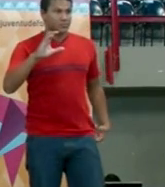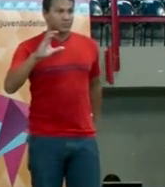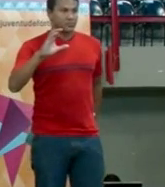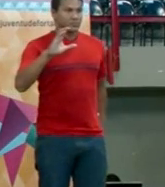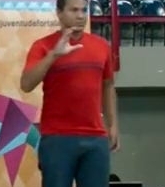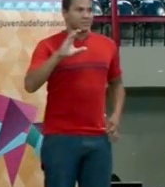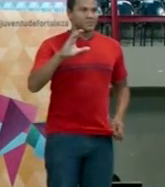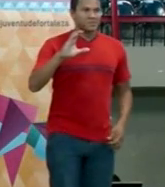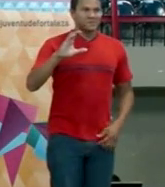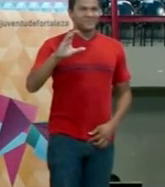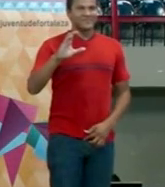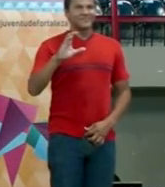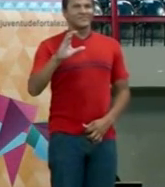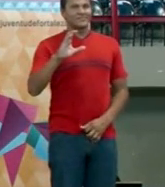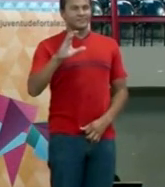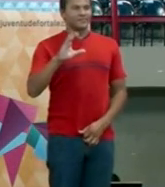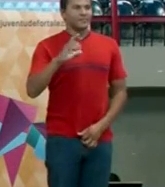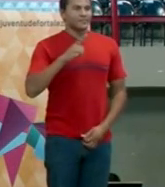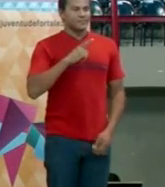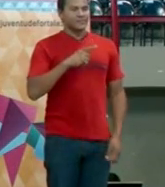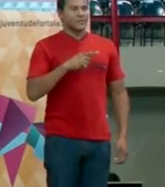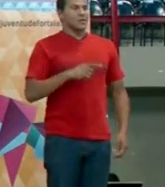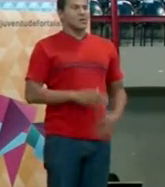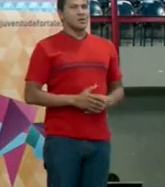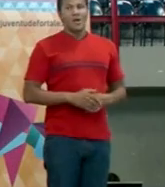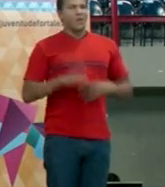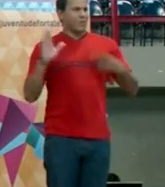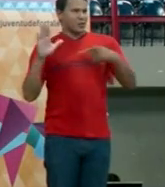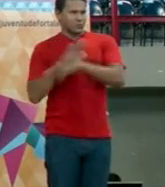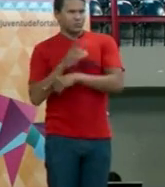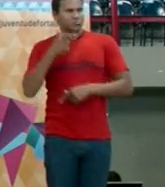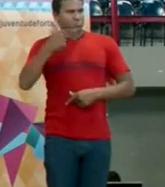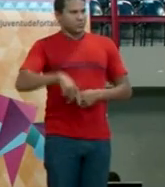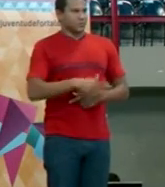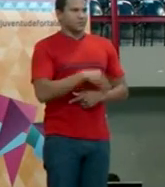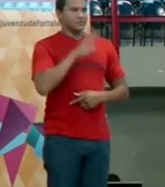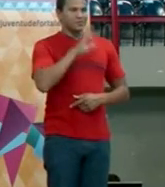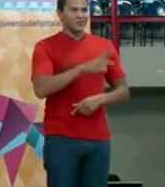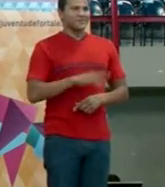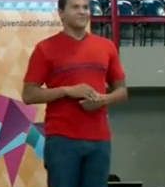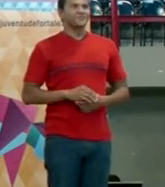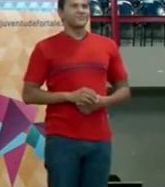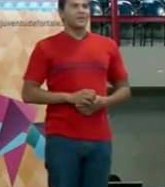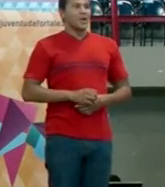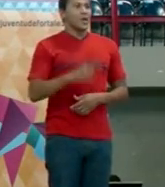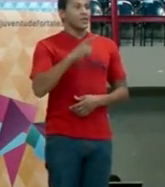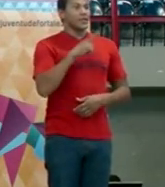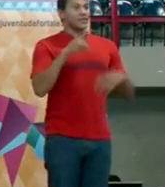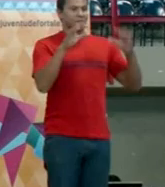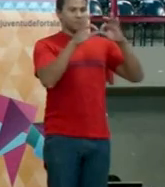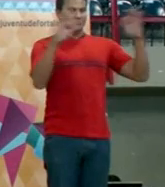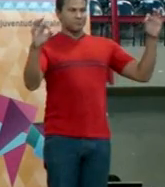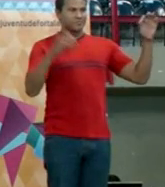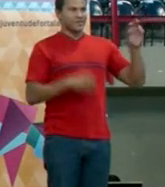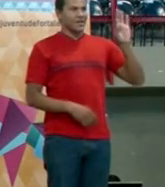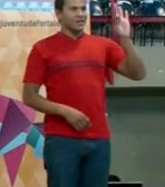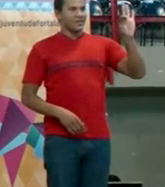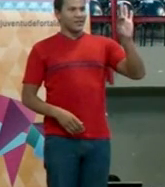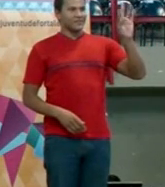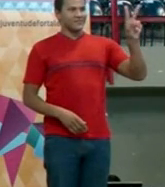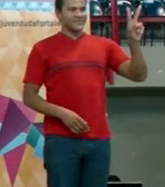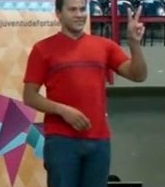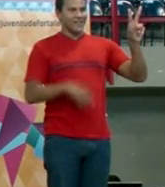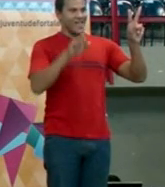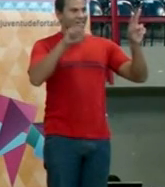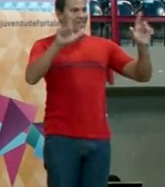a 7ª questão, vamos a mais perguntas. Professora, na frase está escrito TV por extenso. Logo,